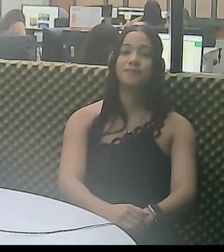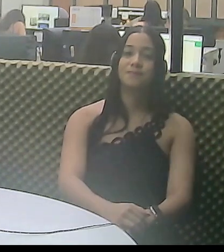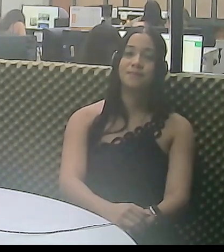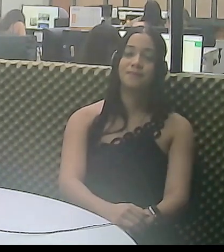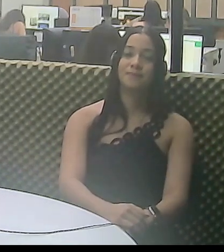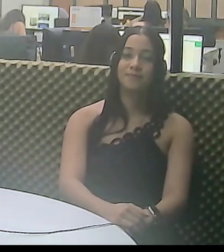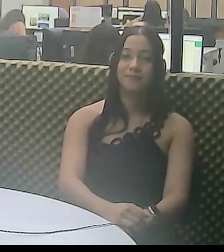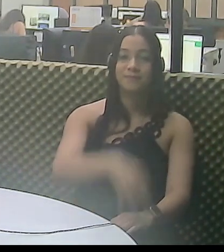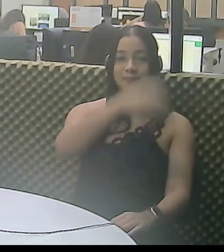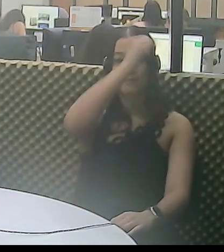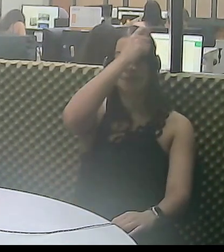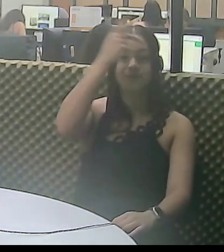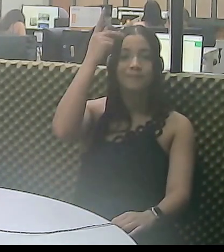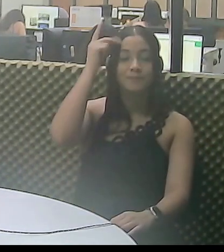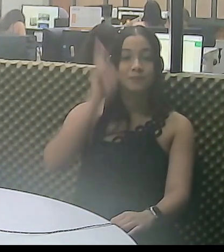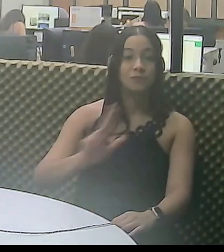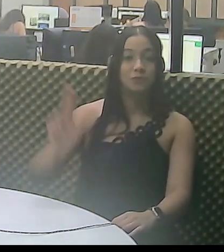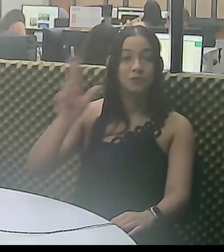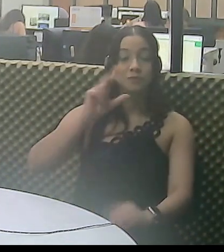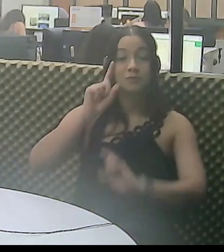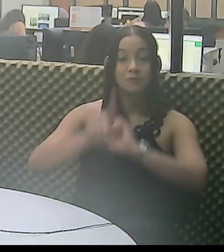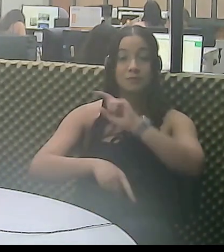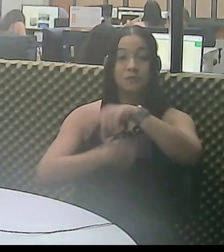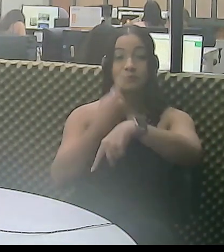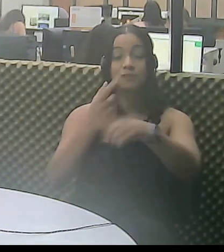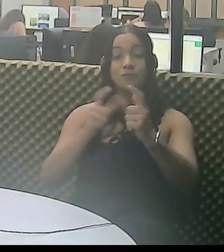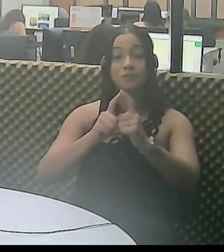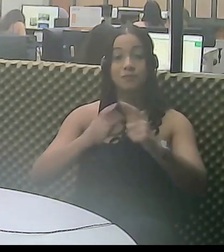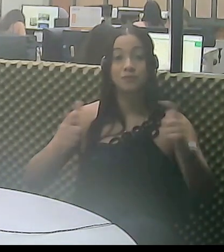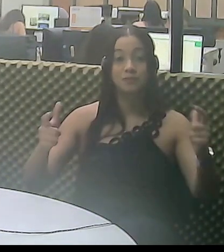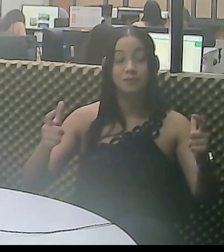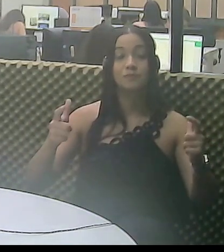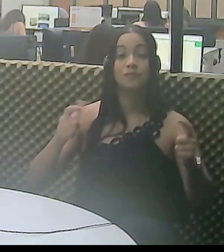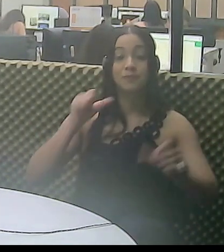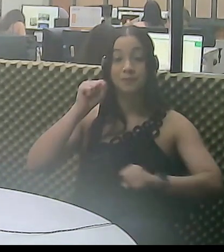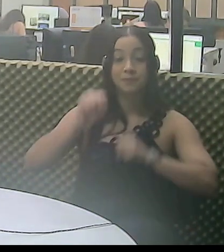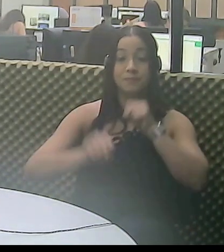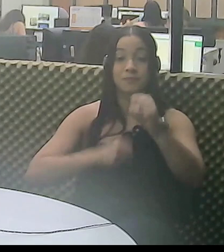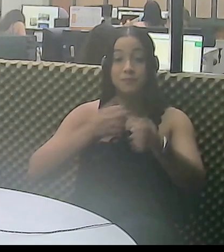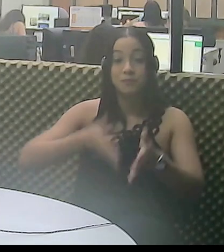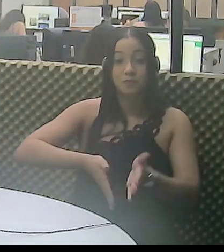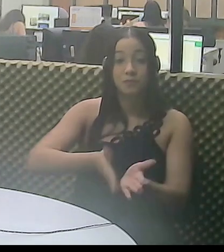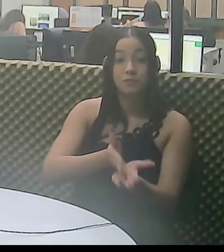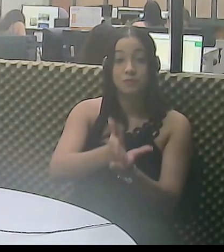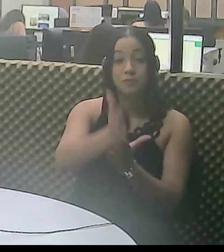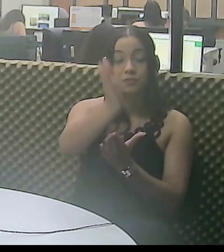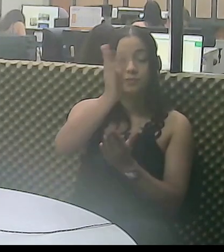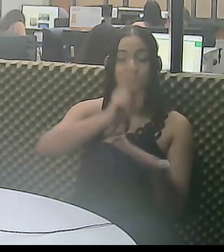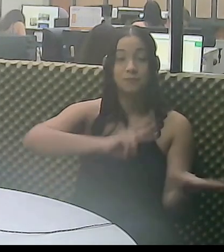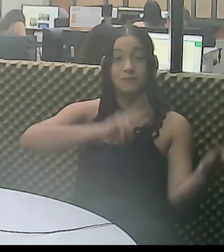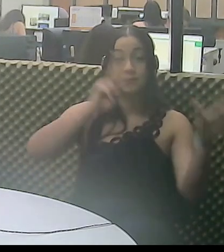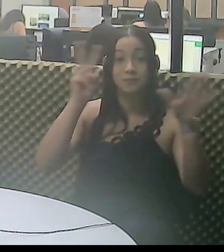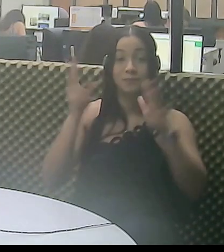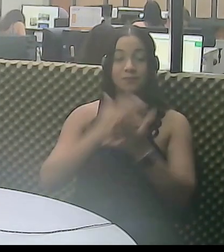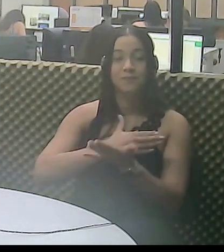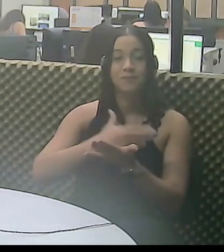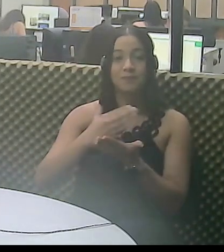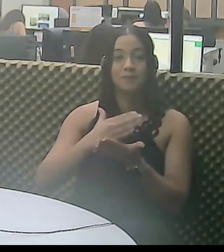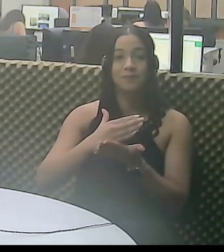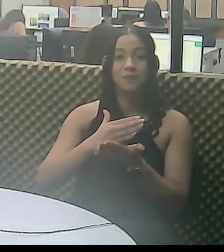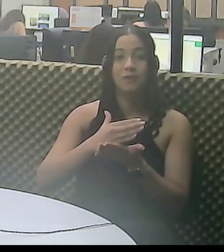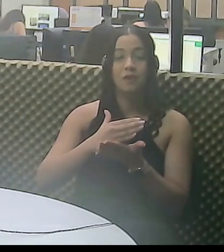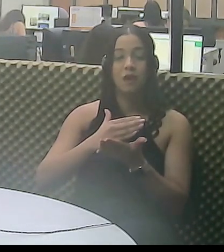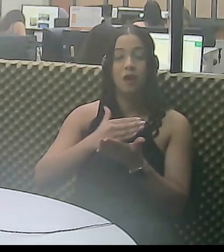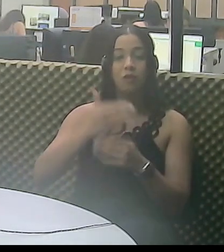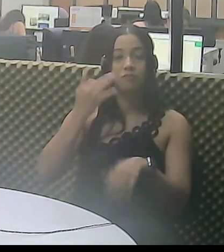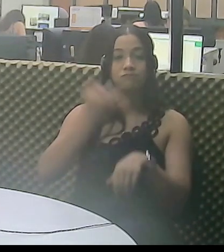Notícias. A Prefeitura de Uberlândia segue avançando na ampliação da malha cicloviária da cidade. Nesta semana, teve início a fase de